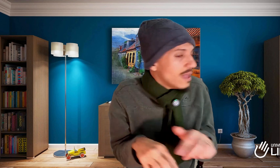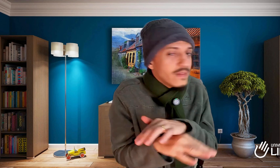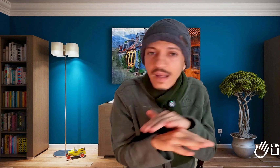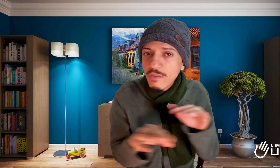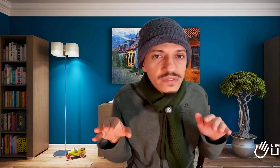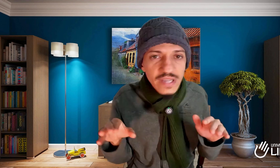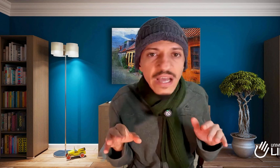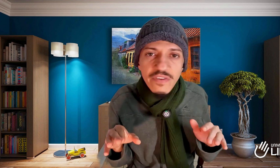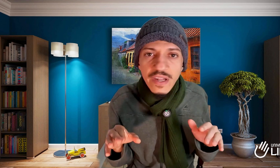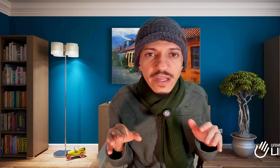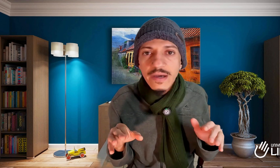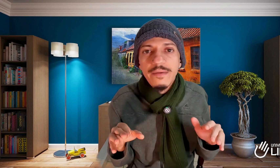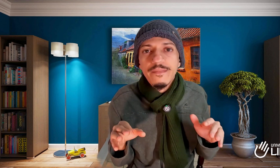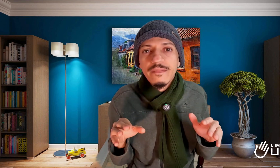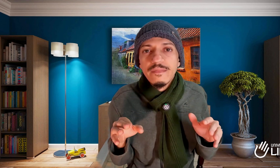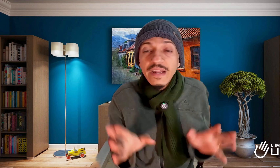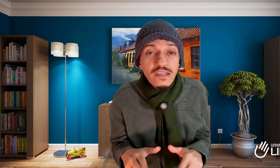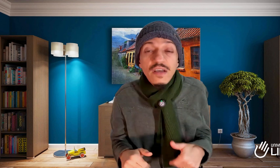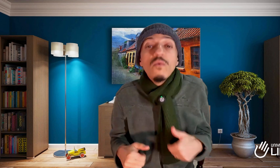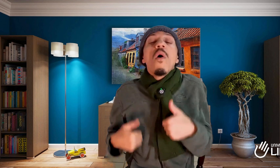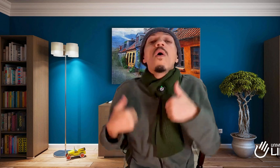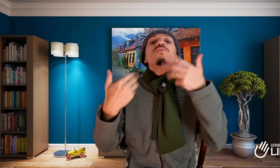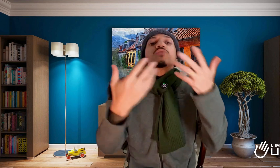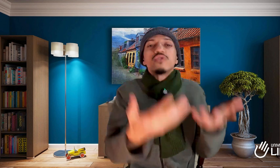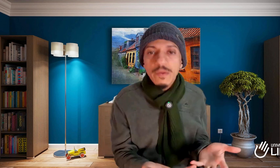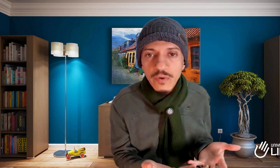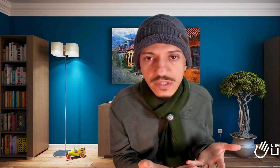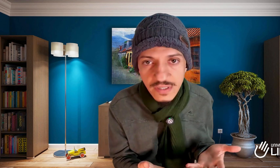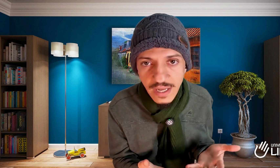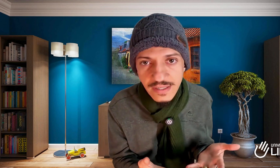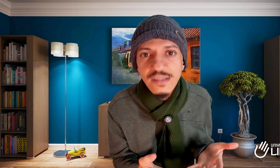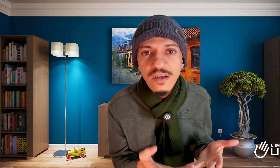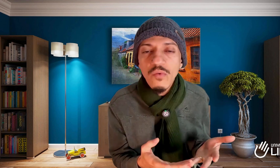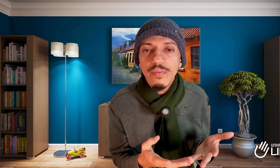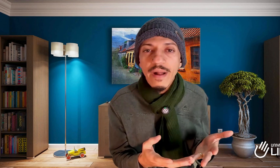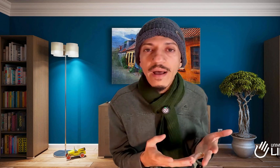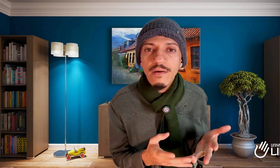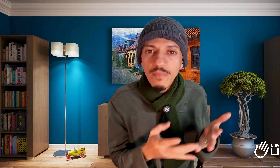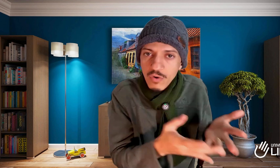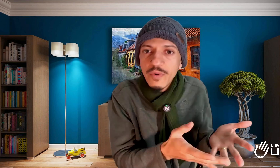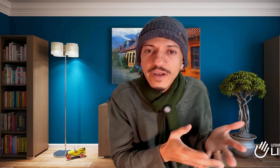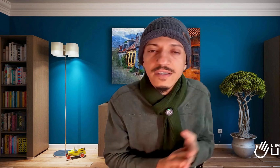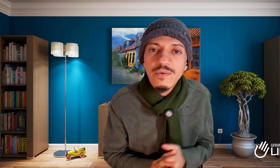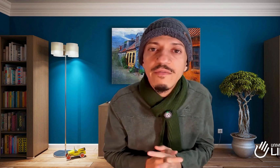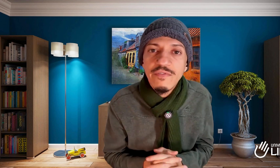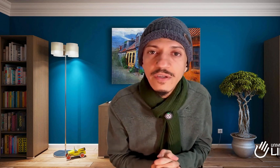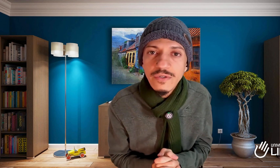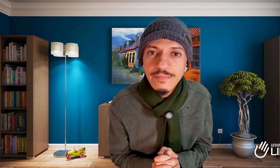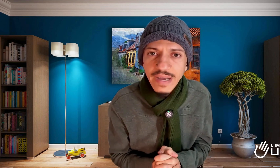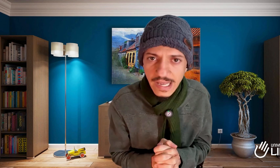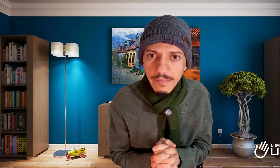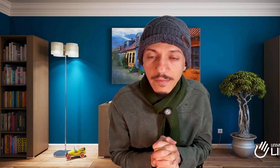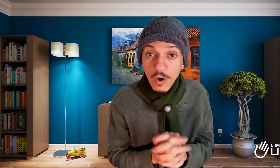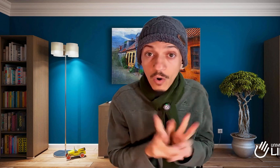não serviria. Teria que ser um outro tipo de sinalização para uma comunicação em vídeo, percebe? Ou